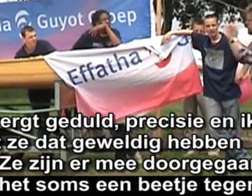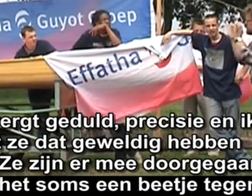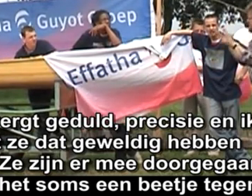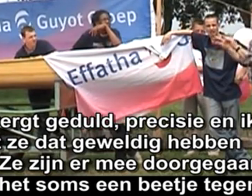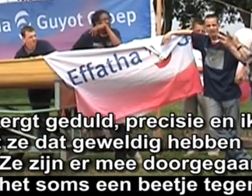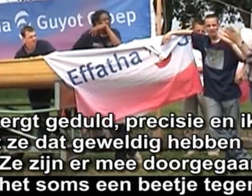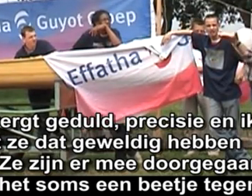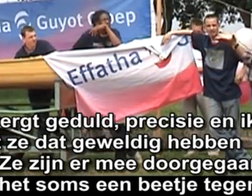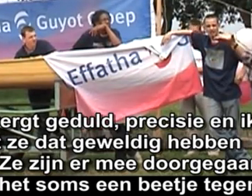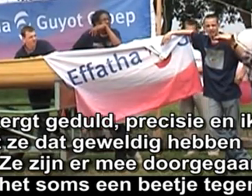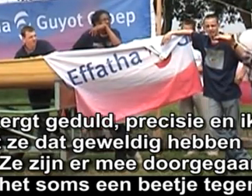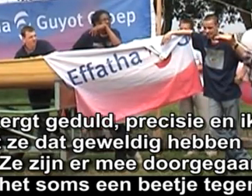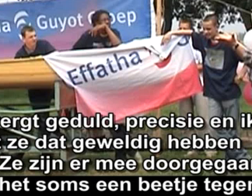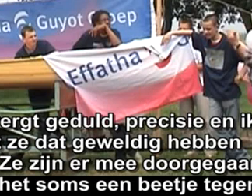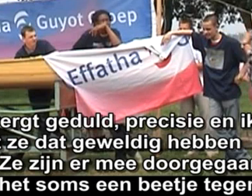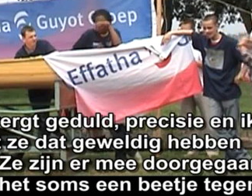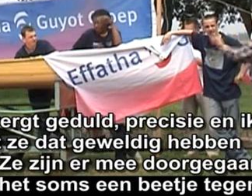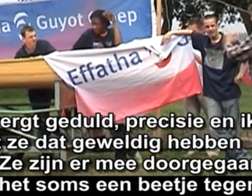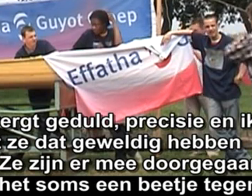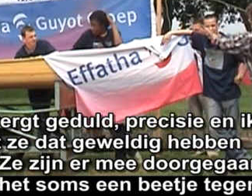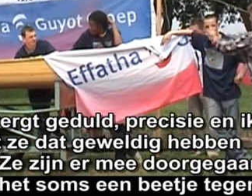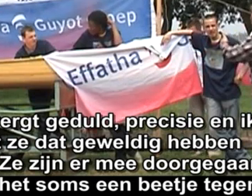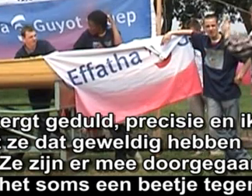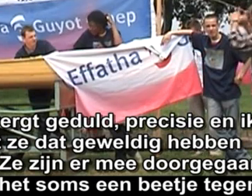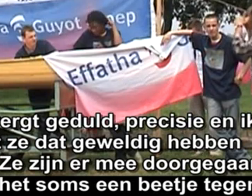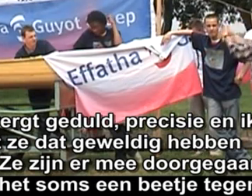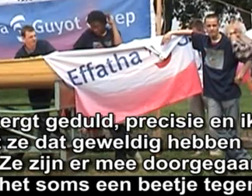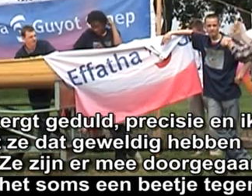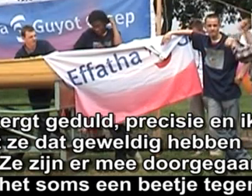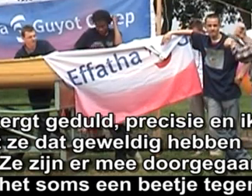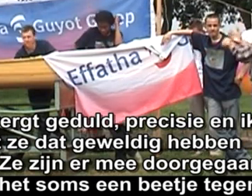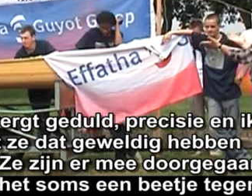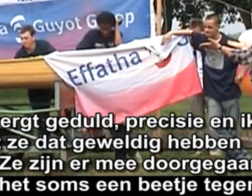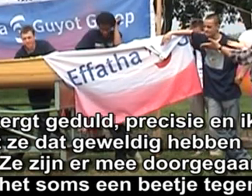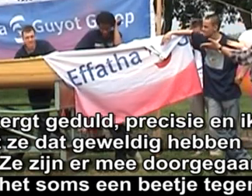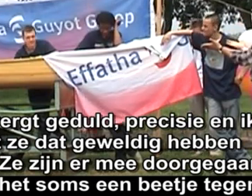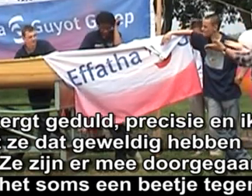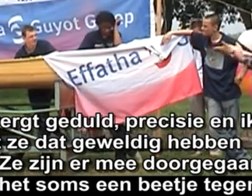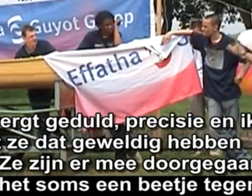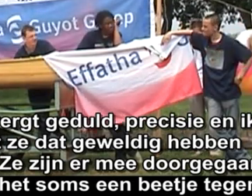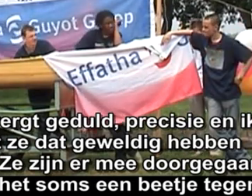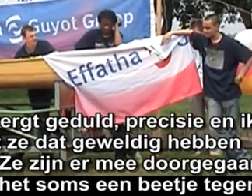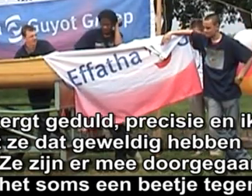En ik vind dat ze dat geweldig opgepikt hebben. Ze zijn ermee doorgegaan, ook al zat het soms een beetje tegen.